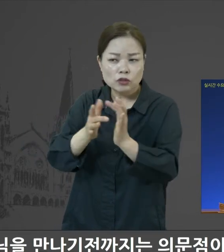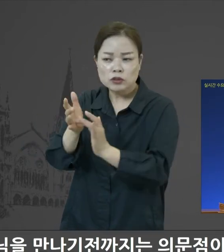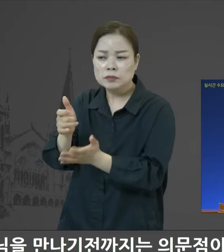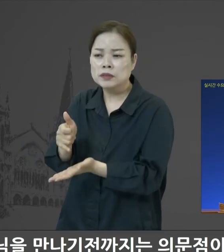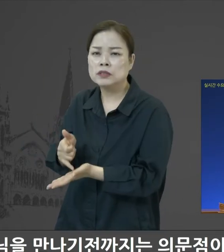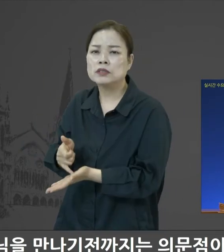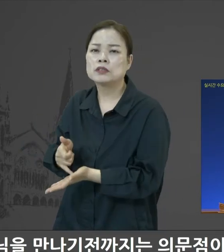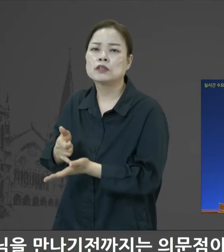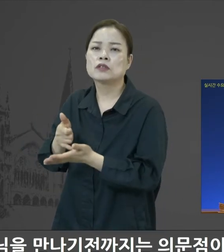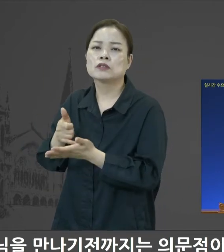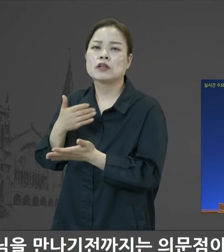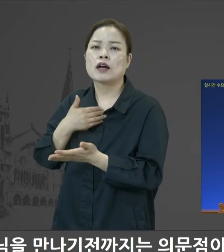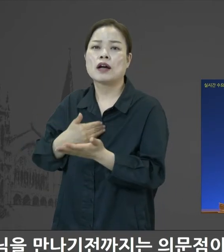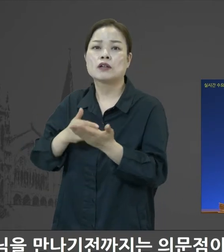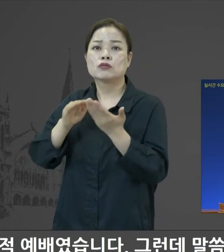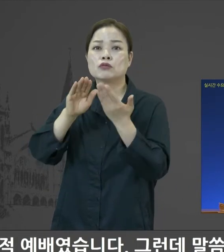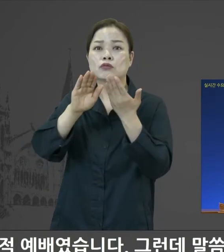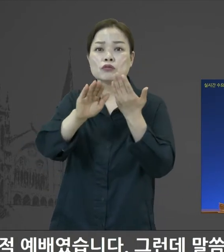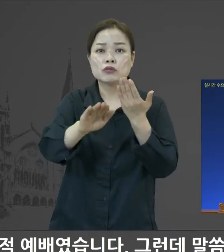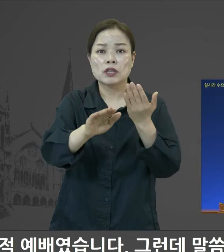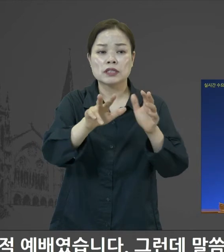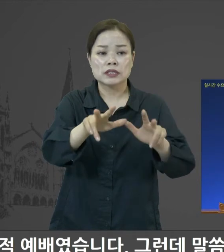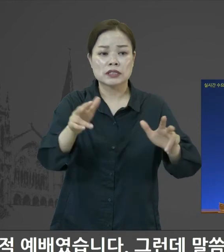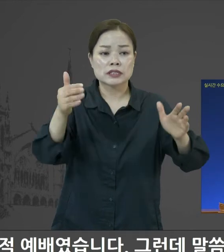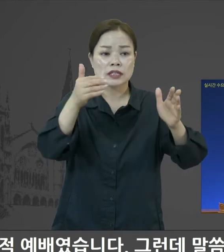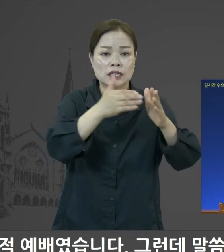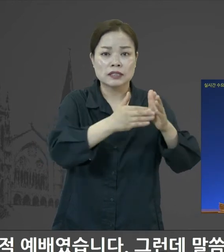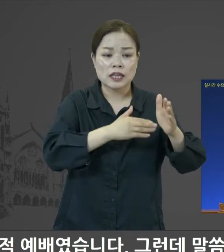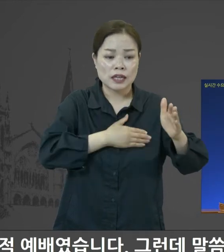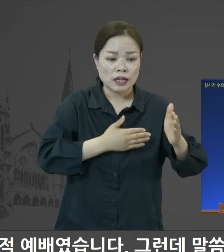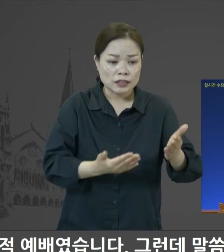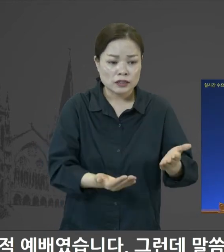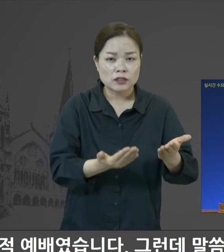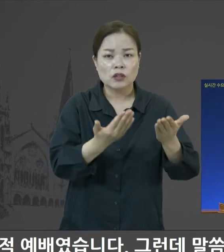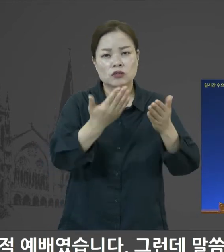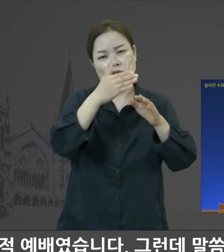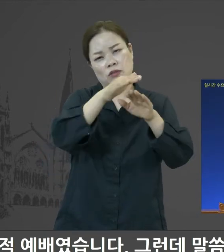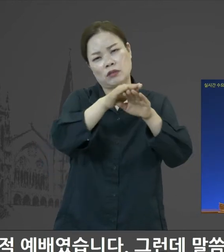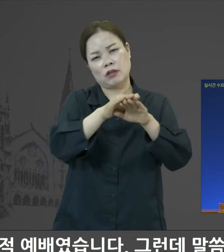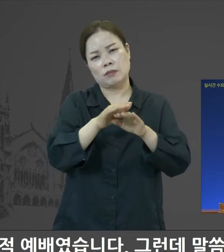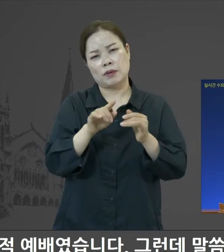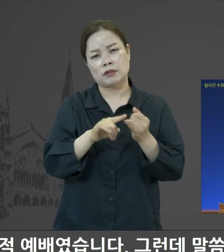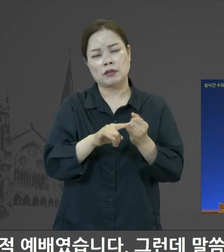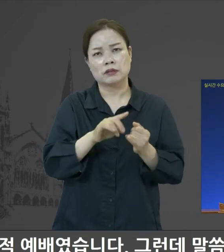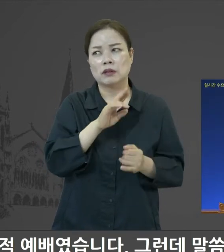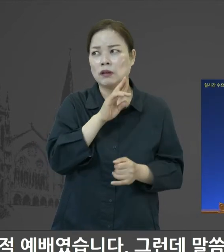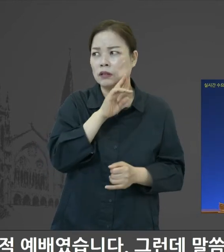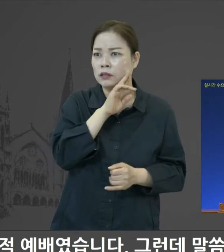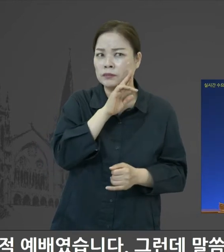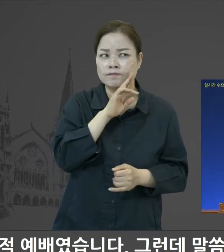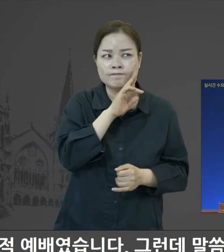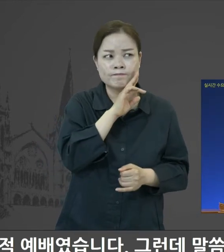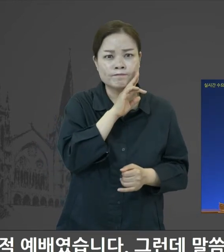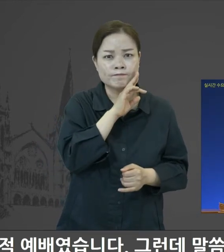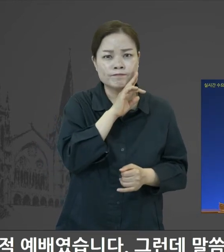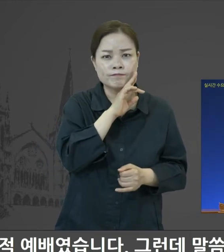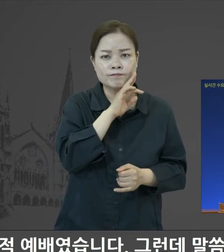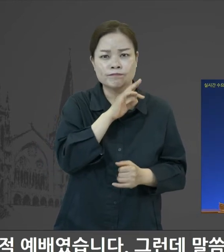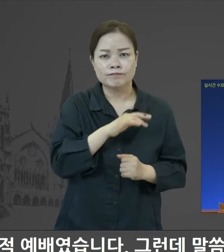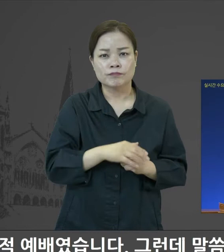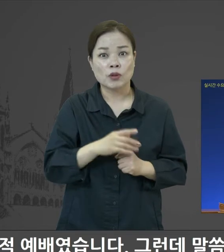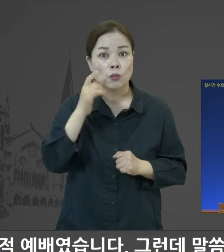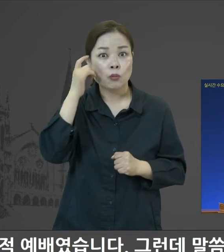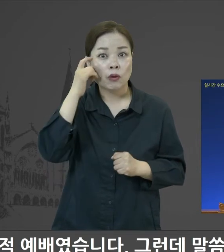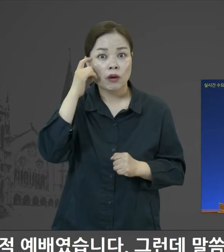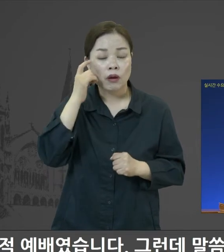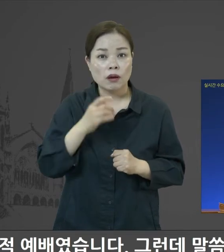알아감에 따라서 지금까지 자신이 들어왔던 예배에 대해 의문이 들기 시작한 겁니다. 왜요?